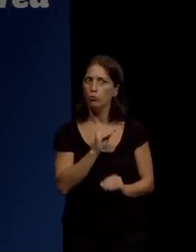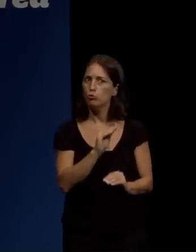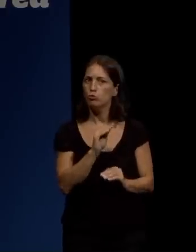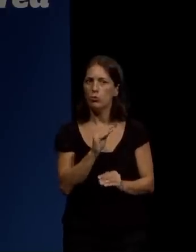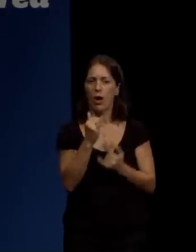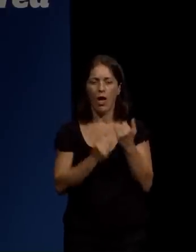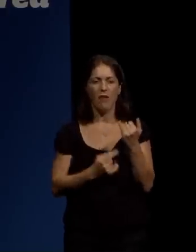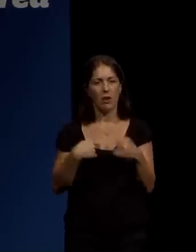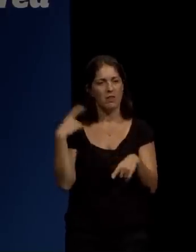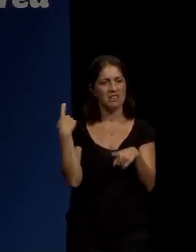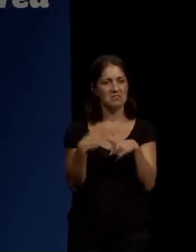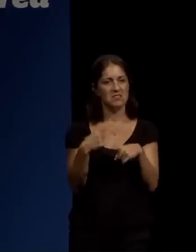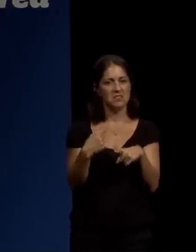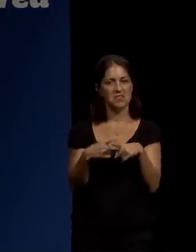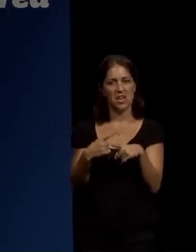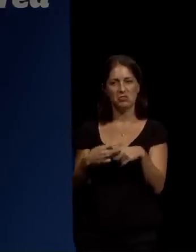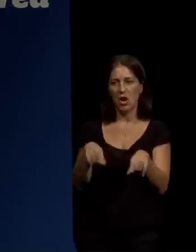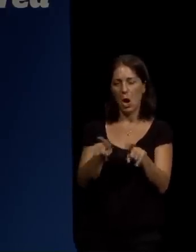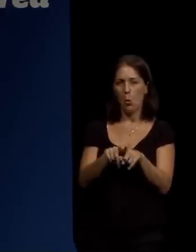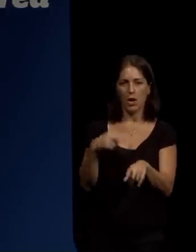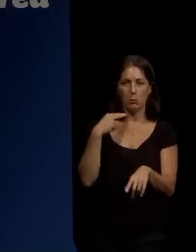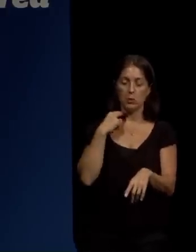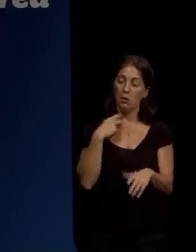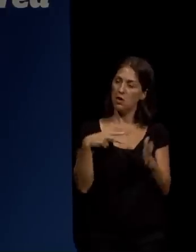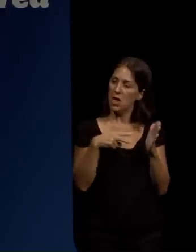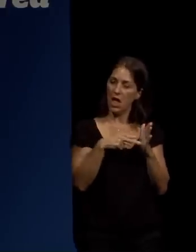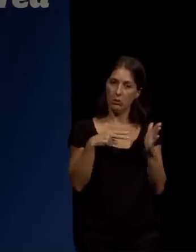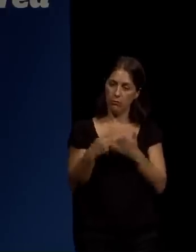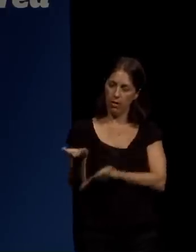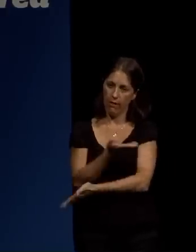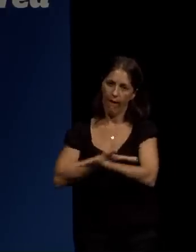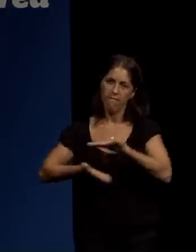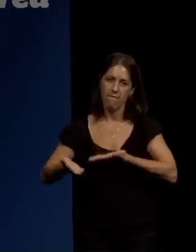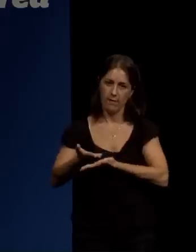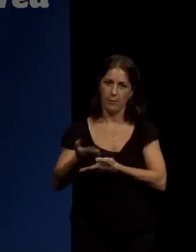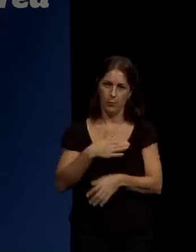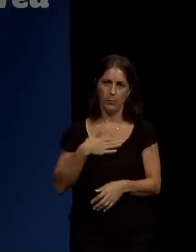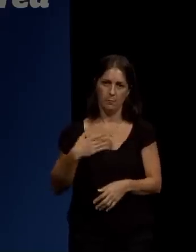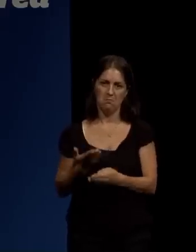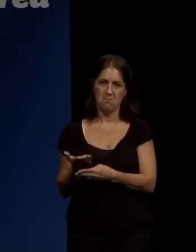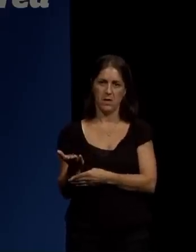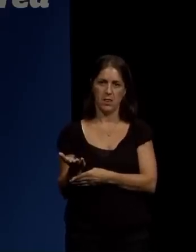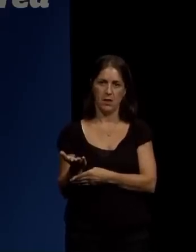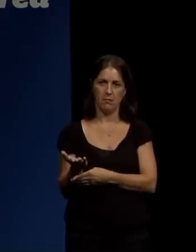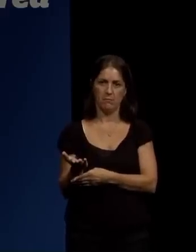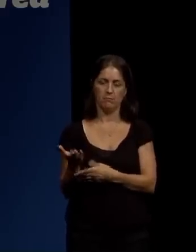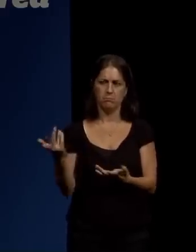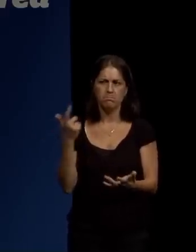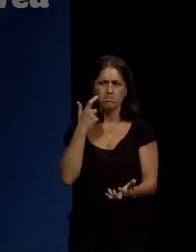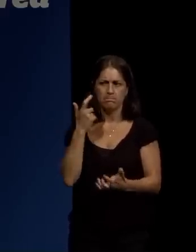como pedía favores sexuais a cambio dun enchufe na Diputación Provincial de Ourense. Retrátate.